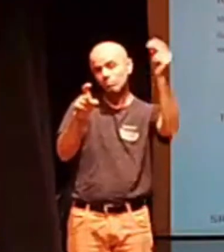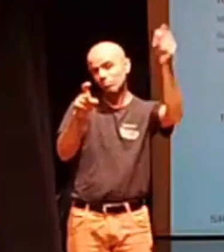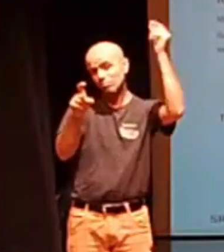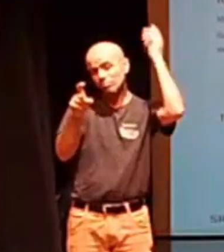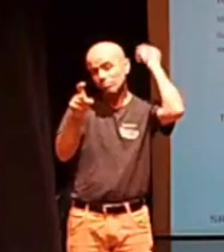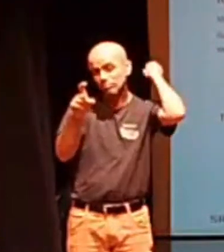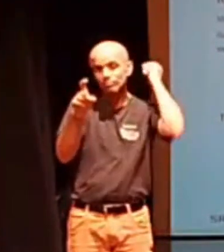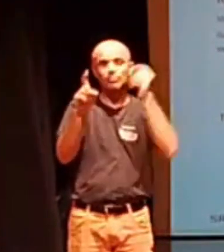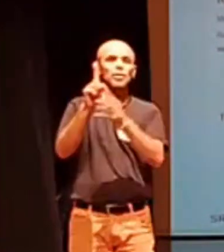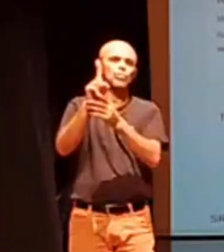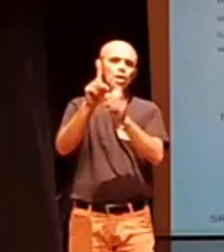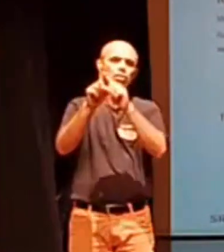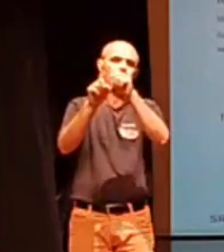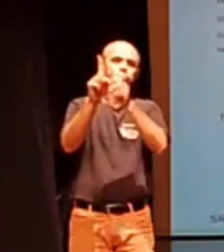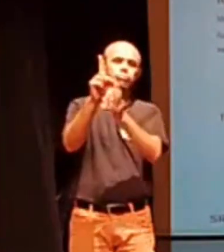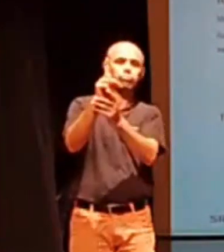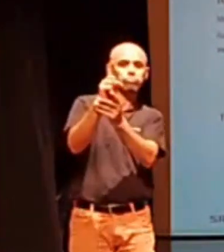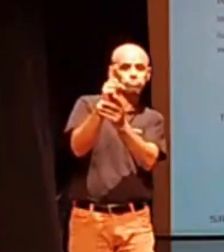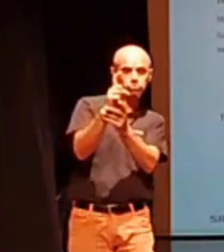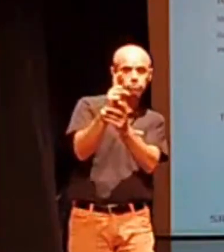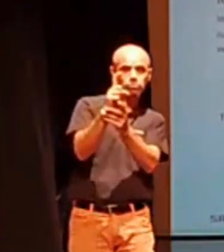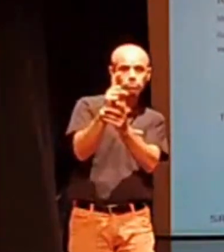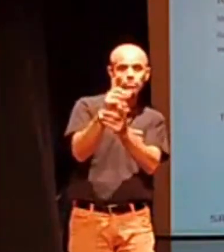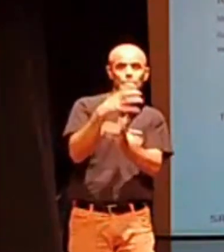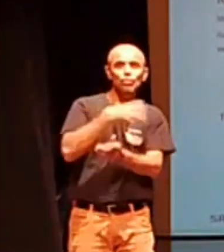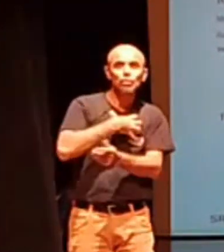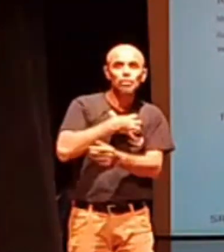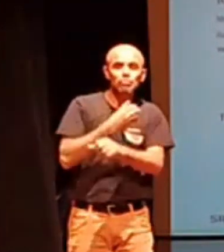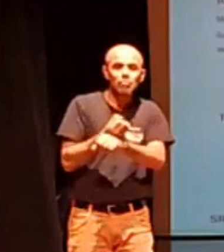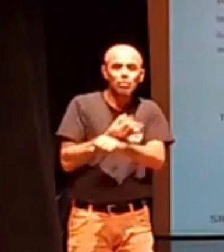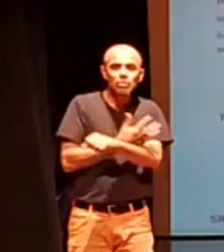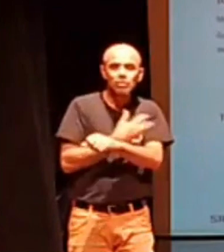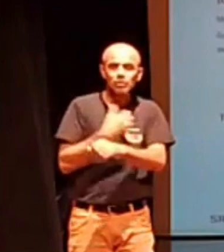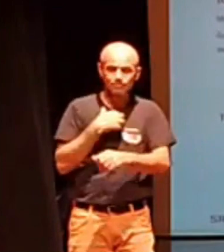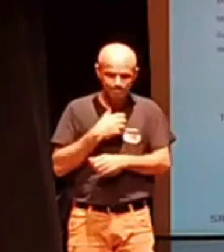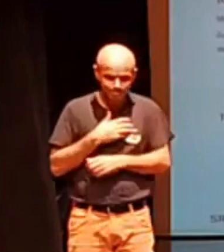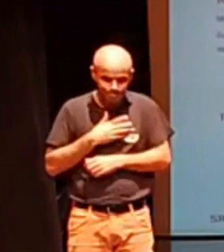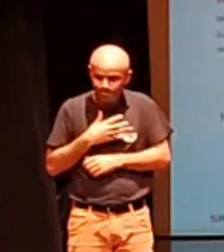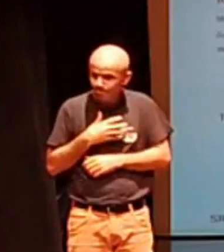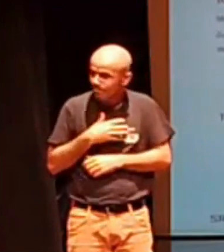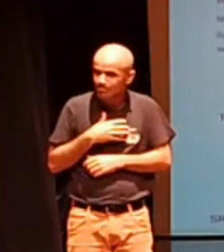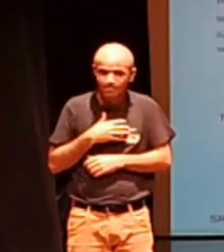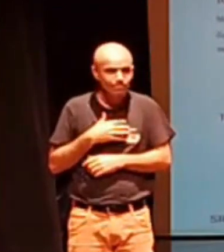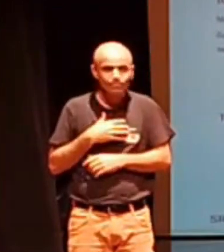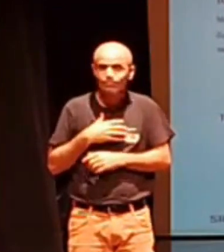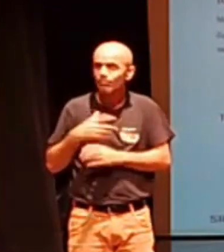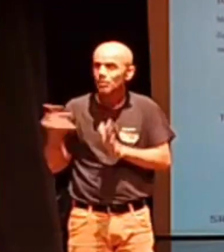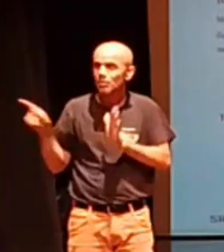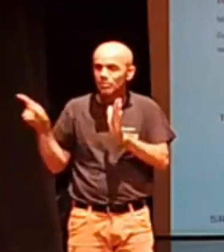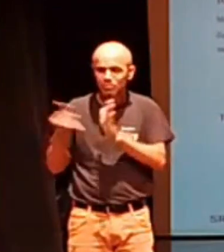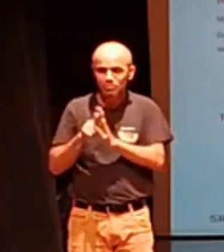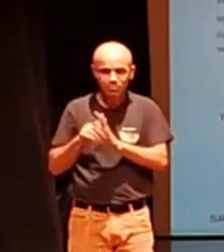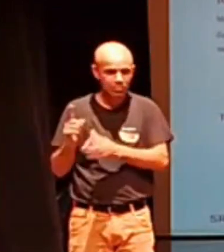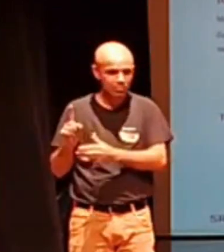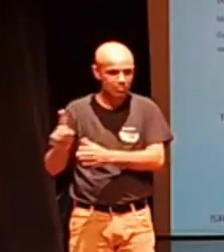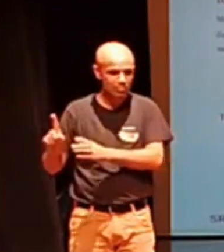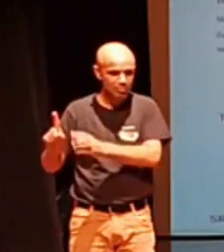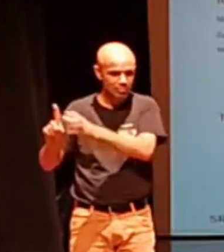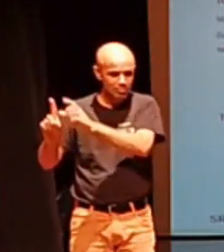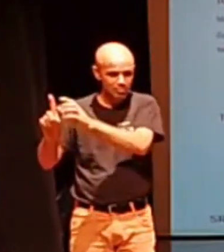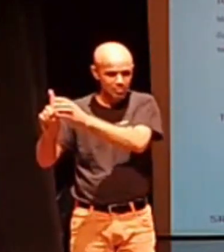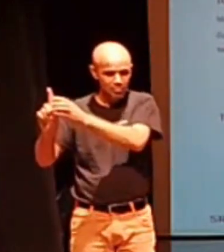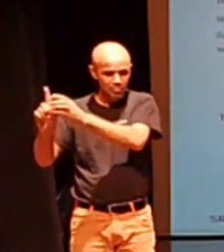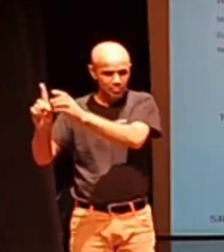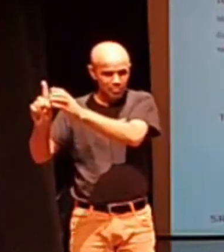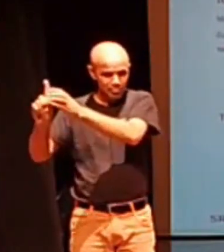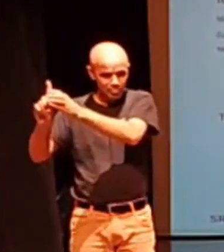momento aqui, por uma questão emocional. Eu não me sentia confortável, eu não me sentia pertencente àquele grupo. Então, isso é uma história